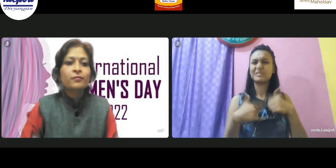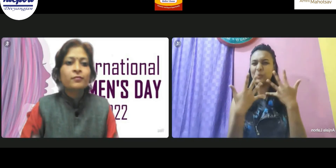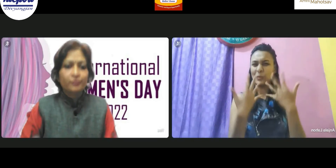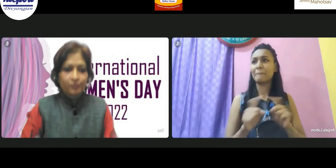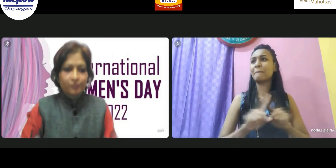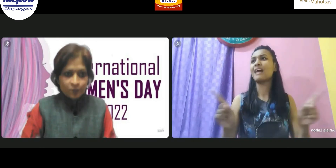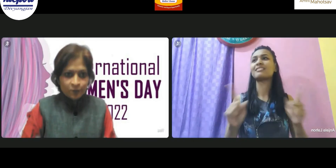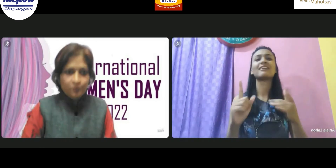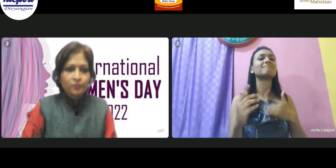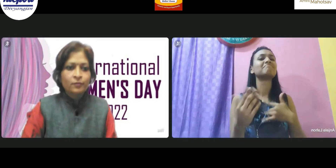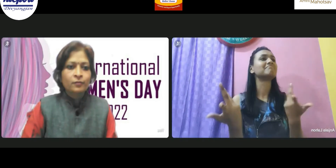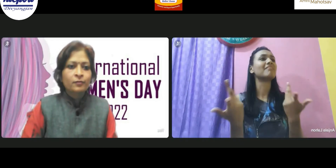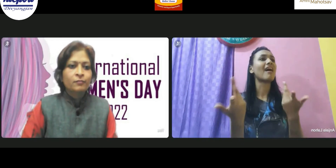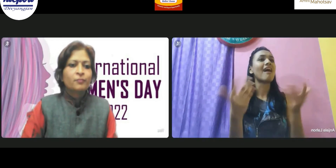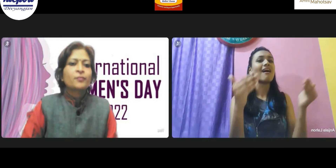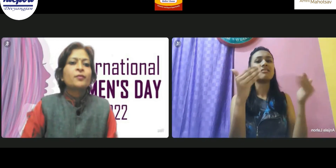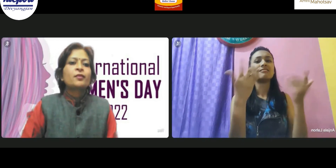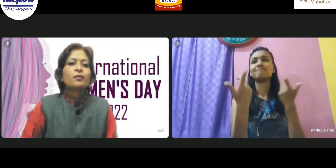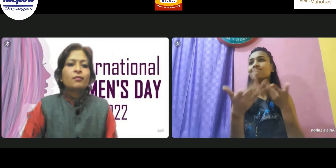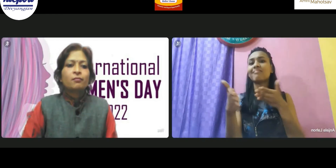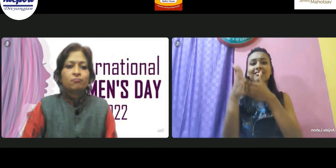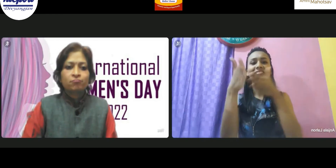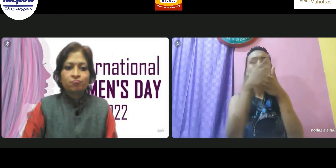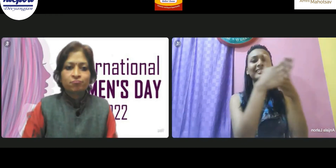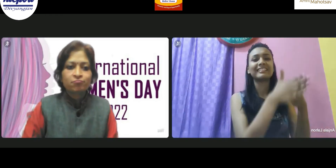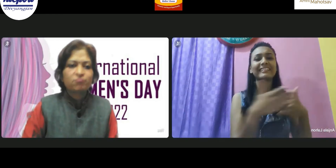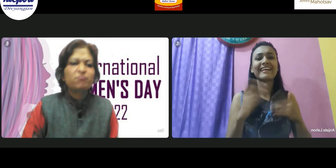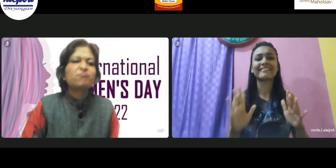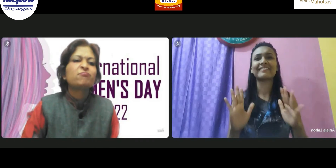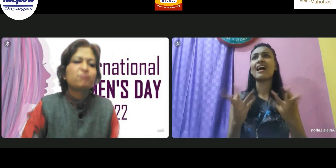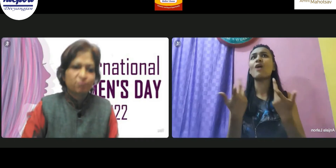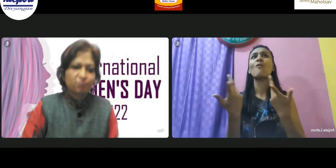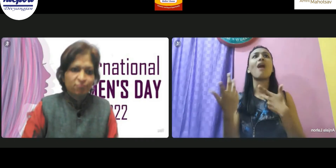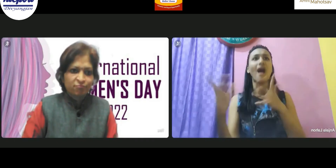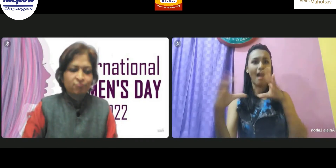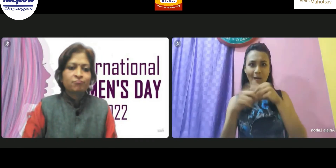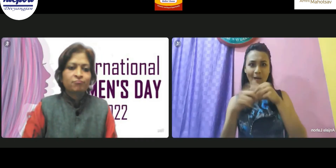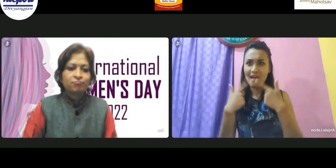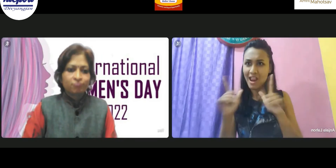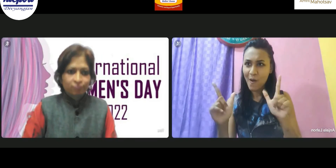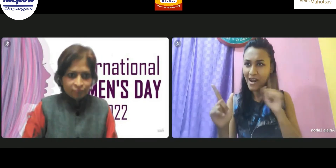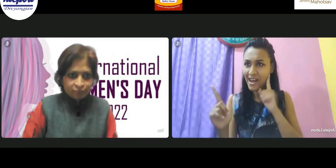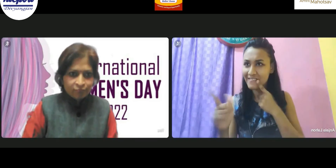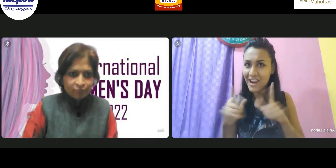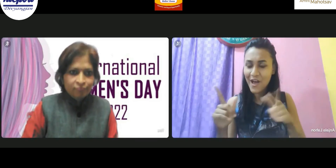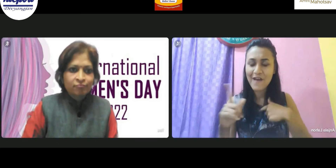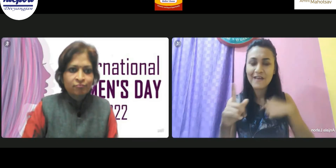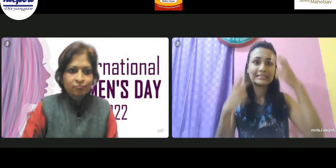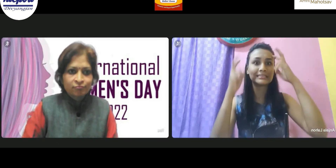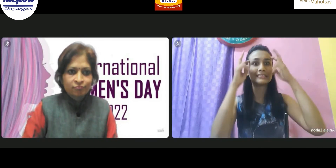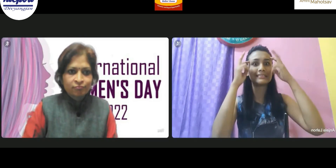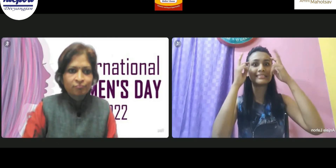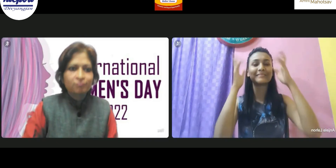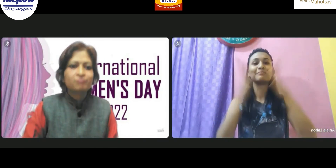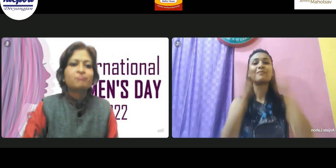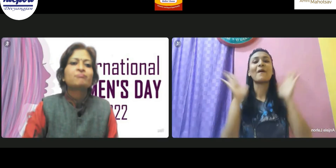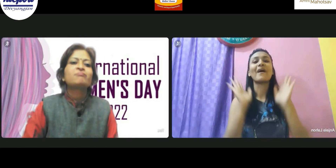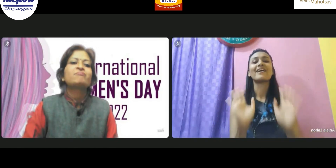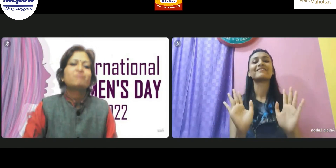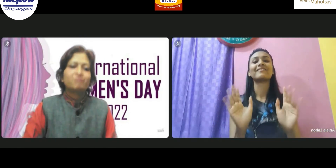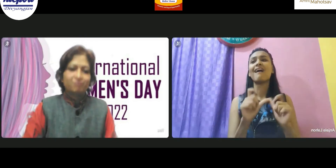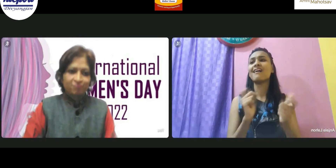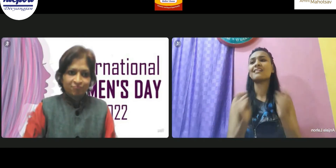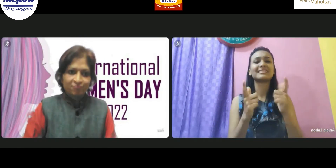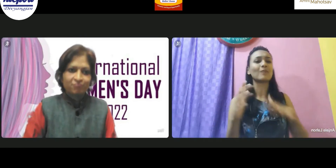के कार्यक्रम में भाग लूँ। लेकिन ये बहुत मुश्किल है। मैं देख रही हूँ कि हमारे लिए बहुत सारे बैरियर्स हैं। मैं चाहती हूँ कि